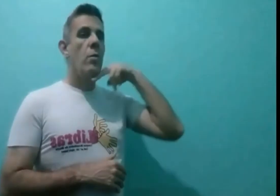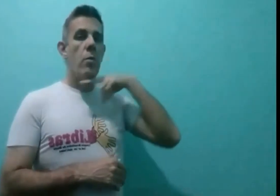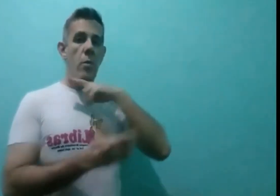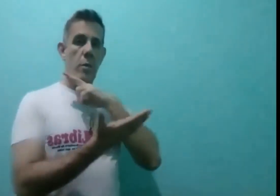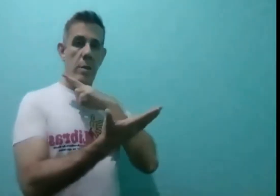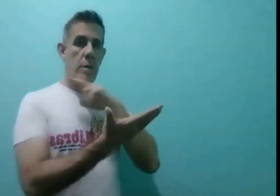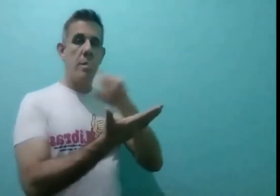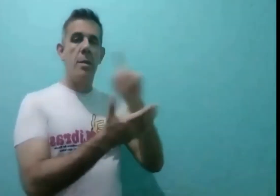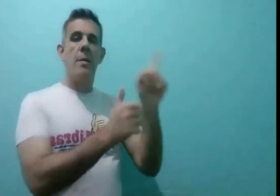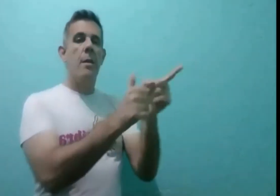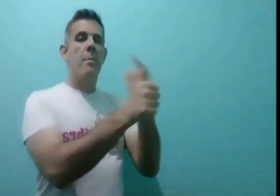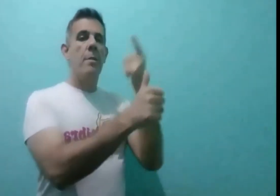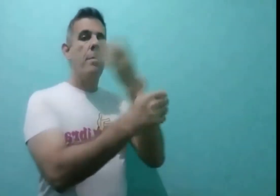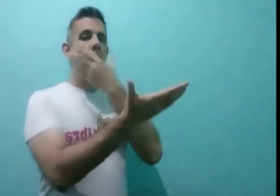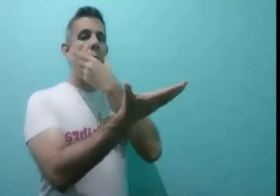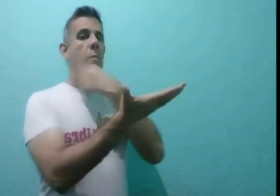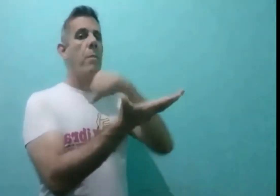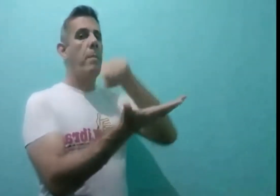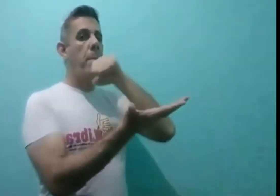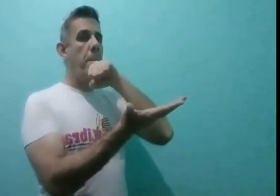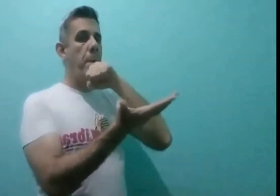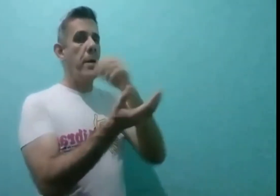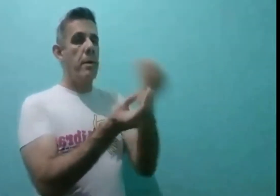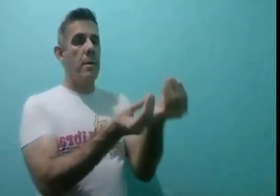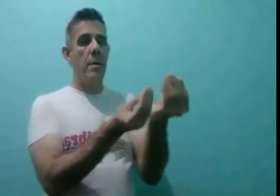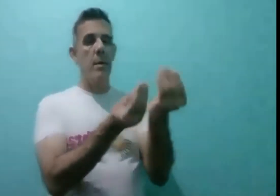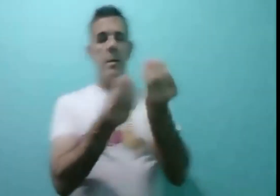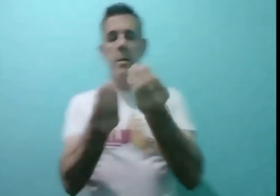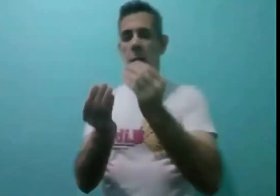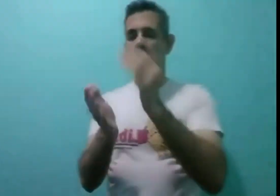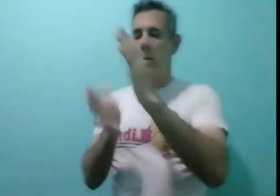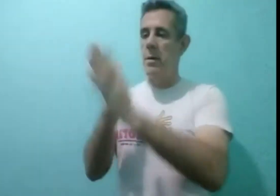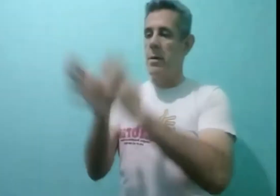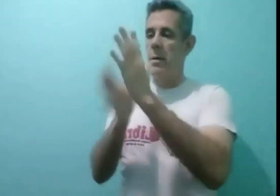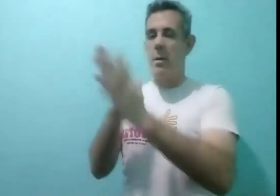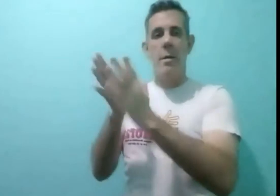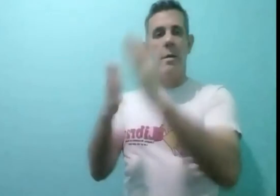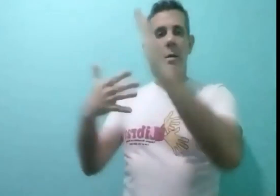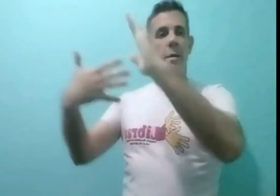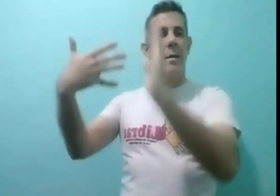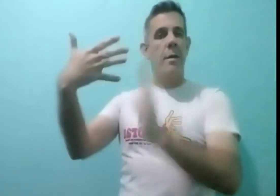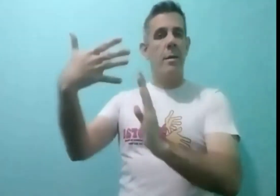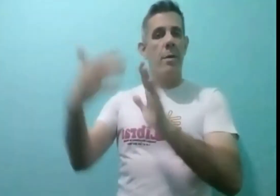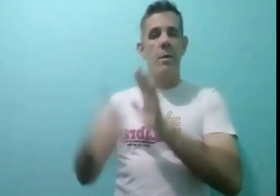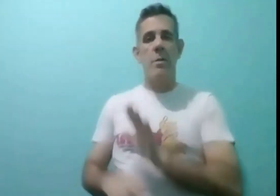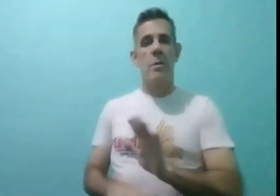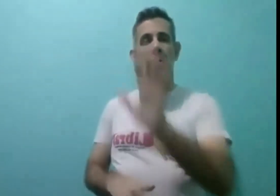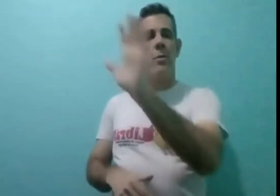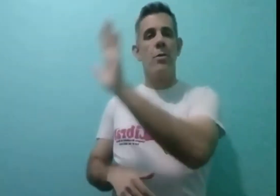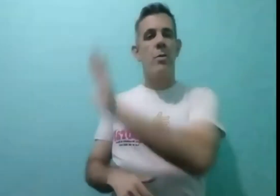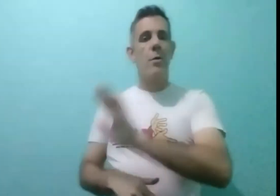Então, reconhecemos o trabalho que Rui desenvolveu. Ele, enquanto primeiro professor, né, como se fosse um